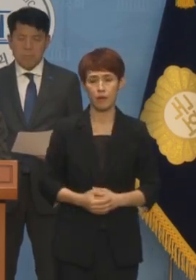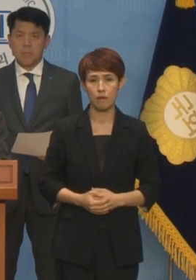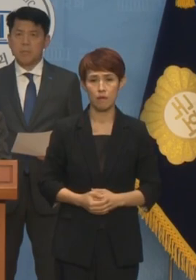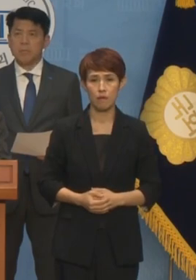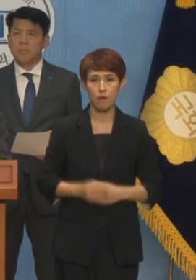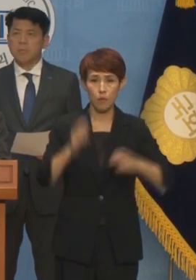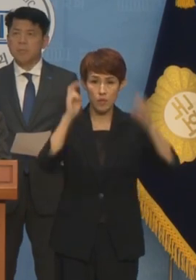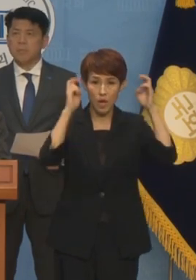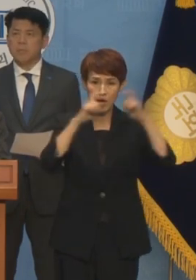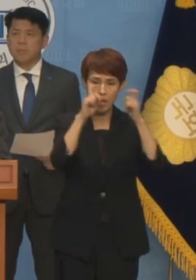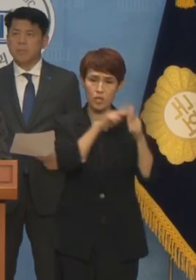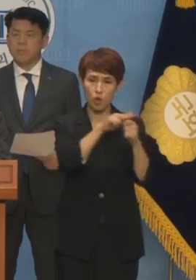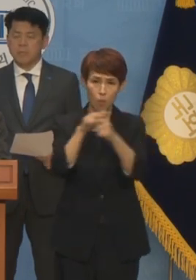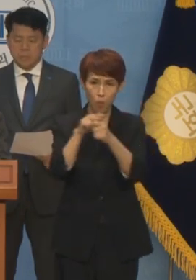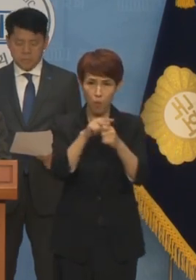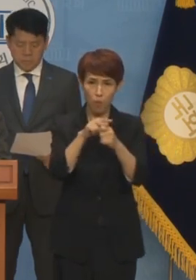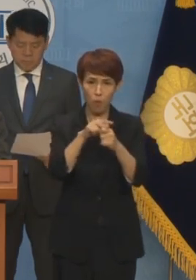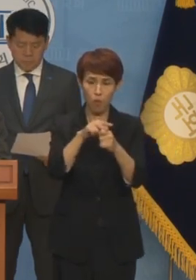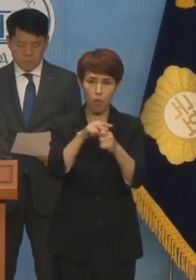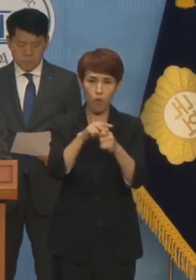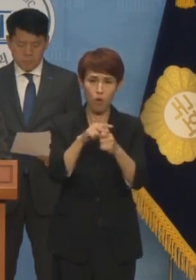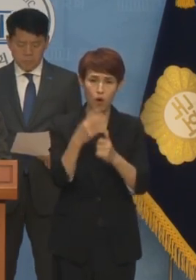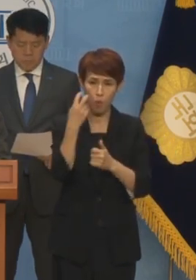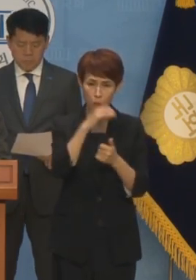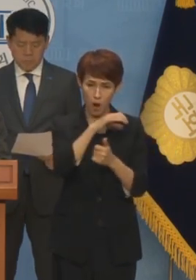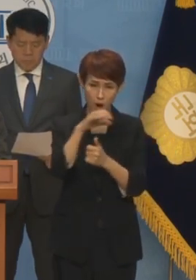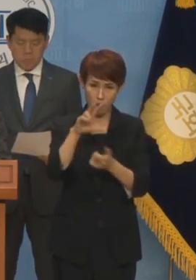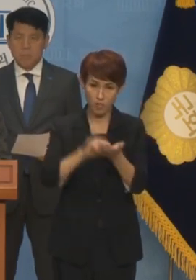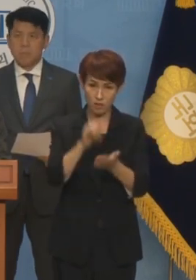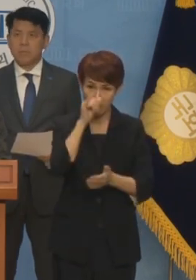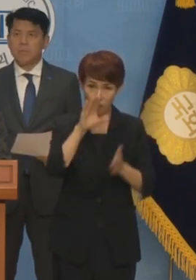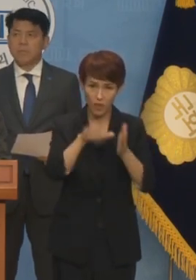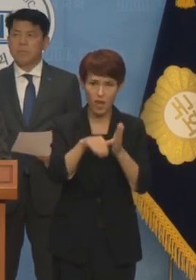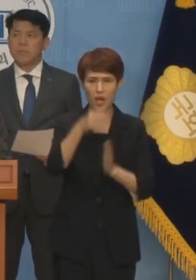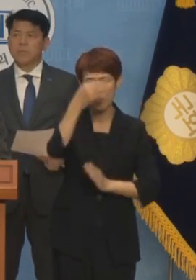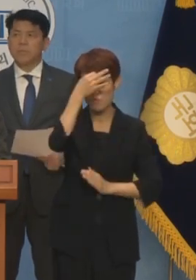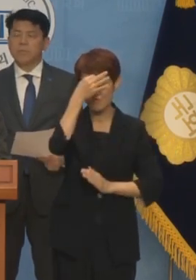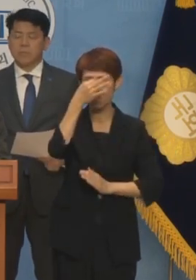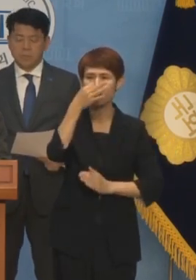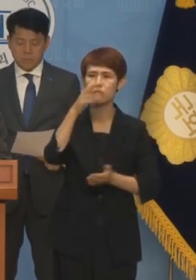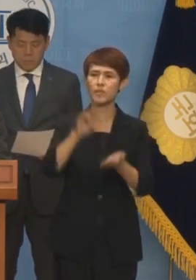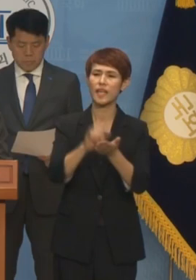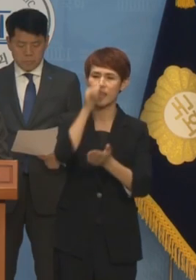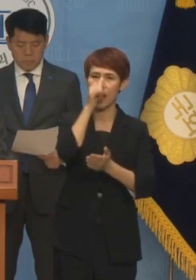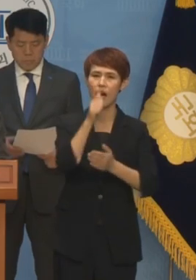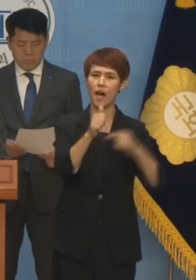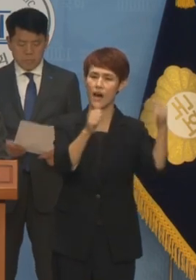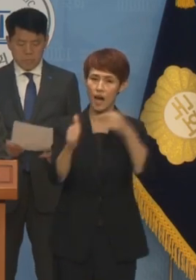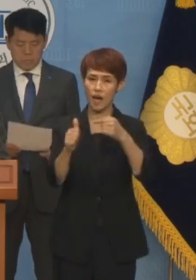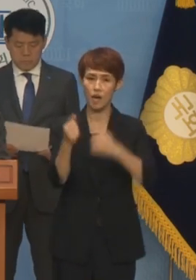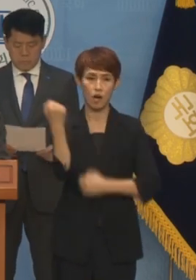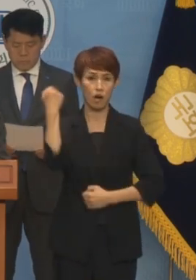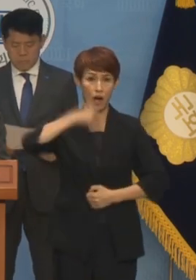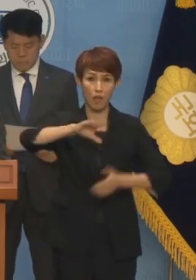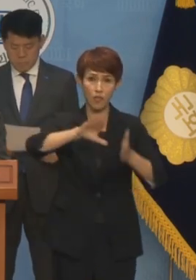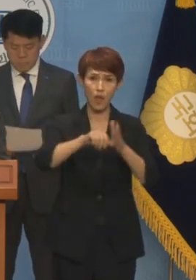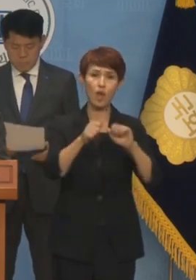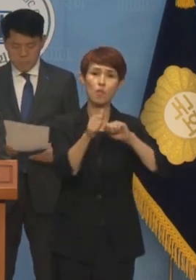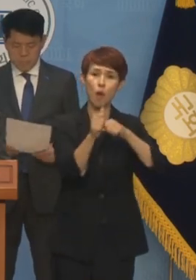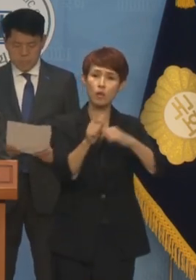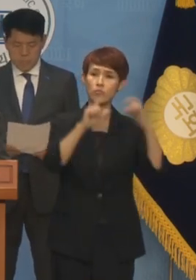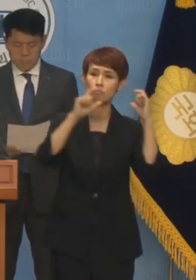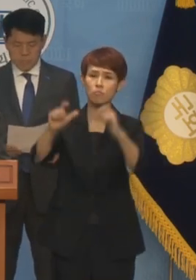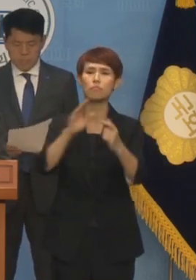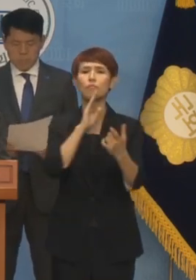개인정보 보안이 문제될 경우 보안에 대한 기술적 취약성 보안 조치를 명령하고 이행하지 않을 경우 벌금을 부과하는